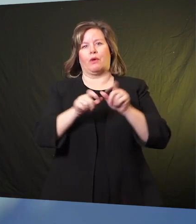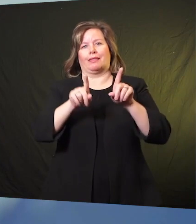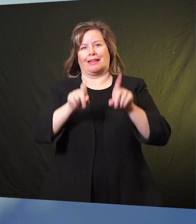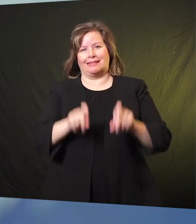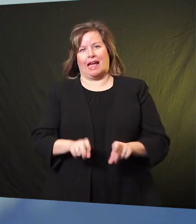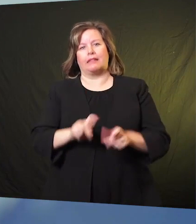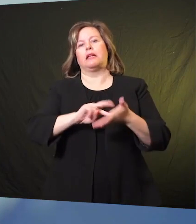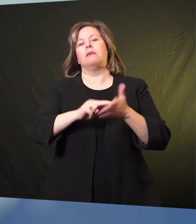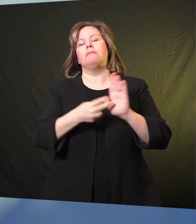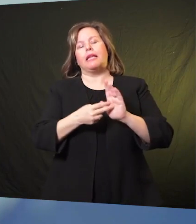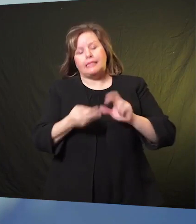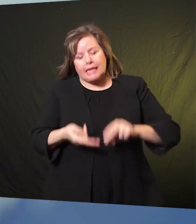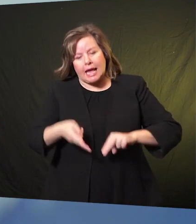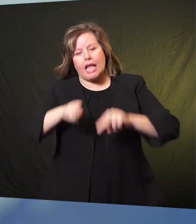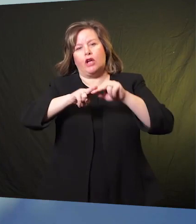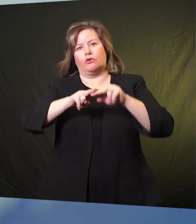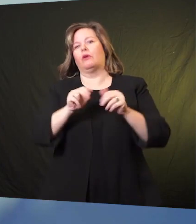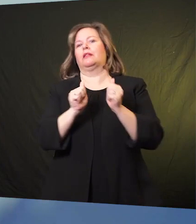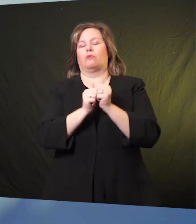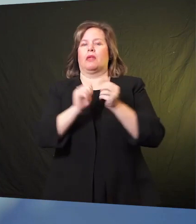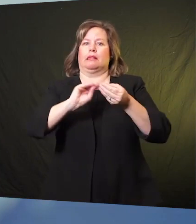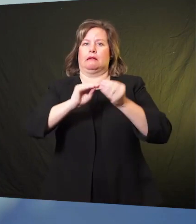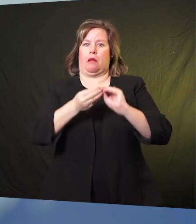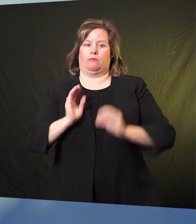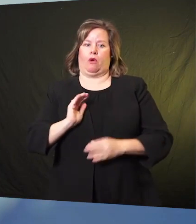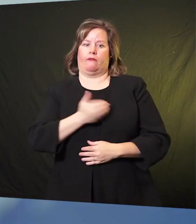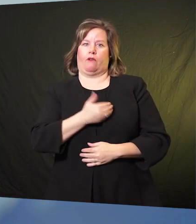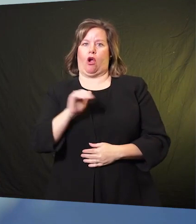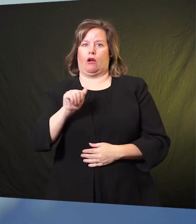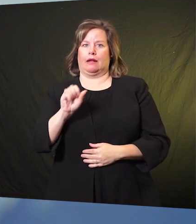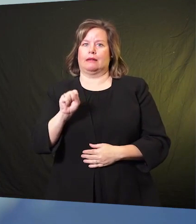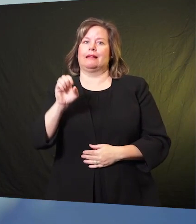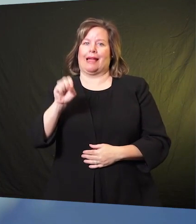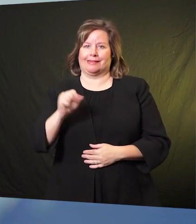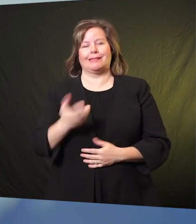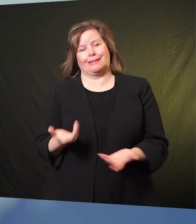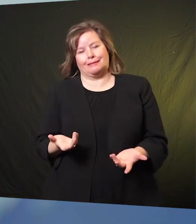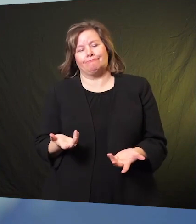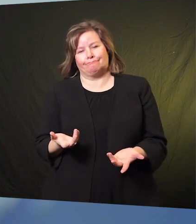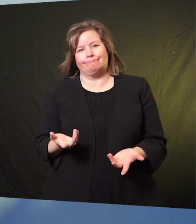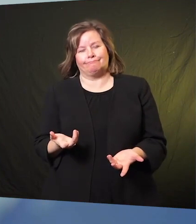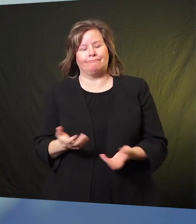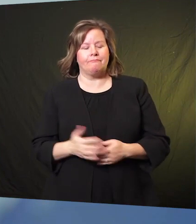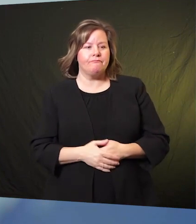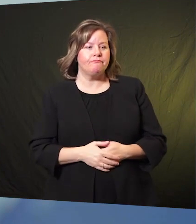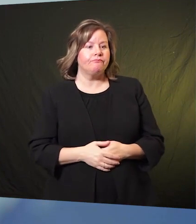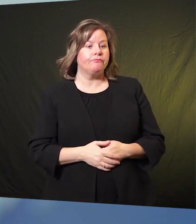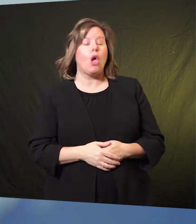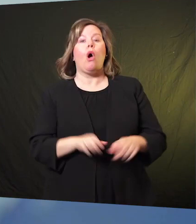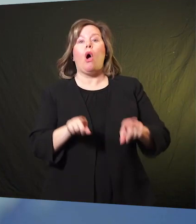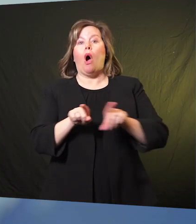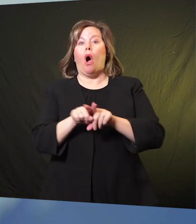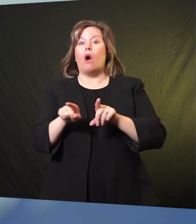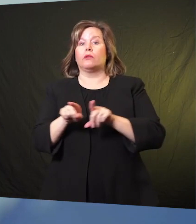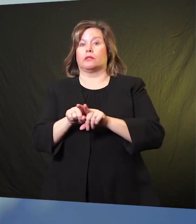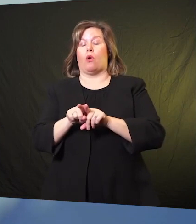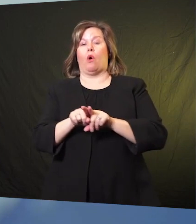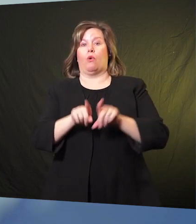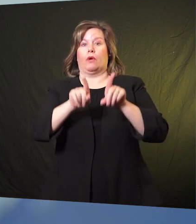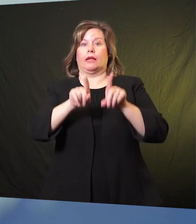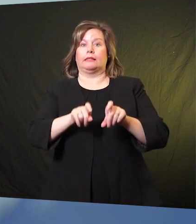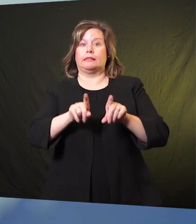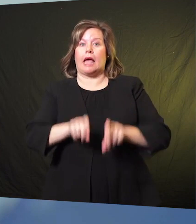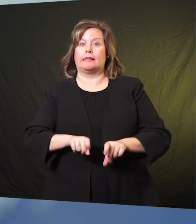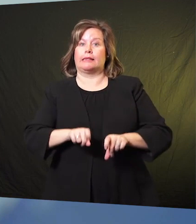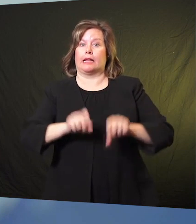también estamos viendo que la elegibilidad para las pruebas se ha ampliado hasta hace